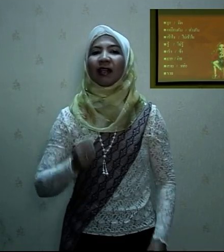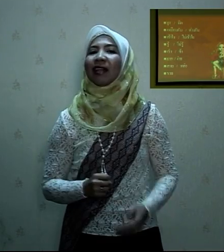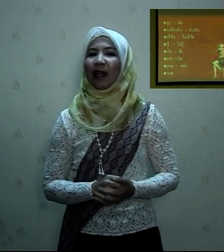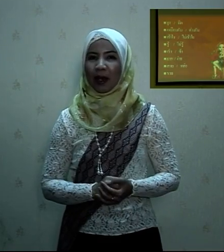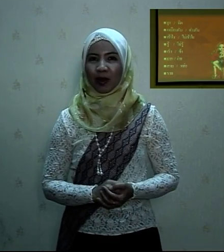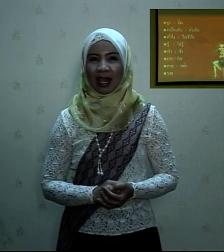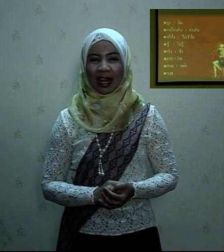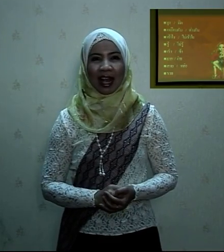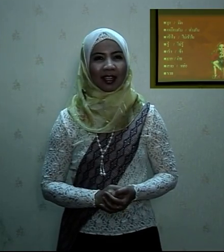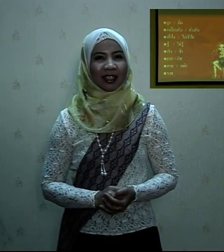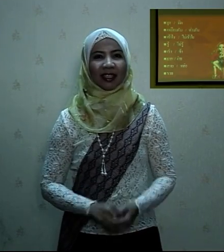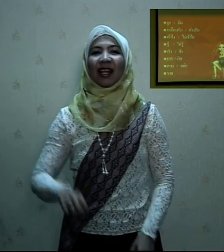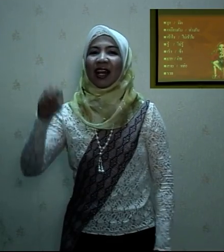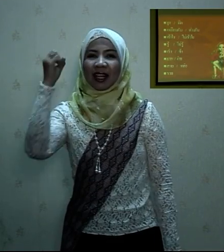เข้าใจแล้วไม่เข้าใจนะคะก็คือ